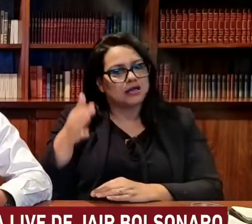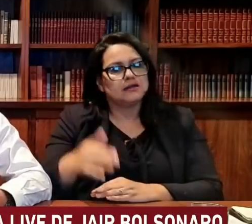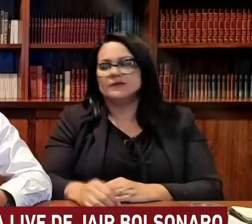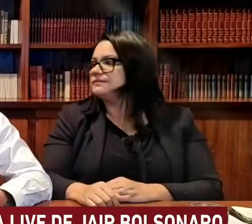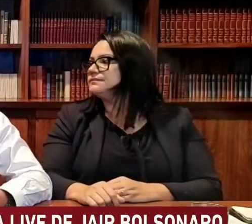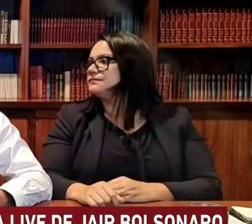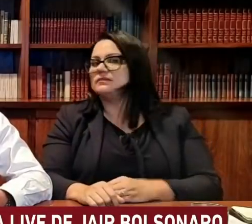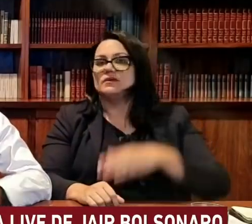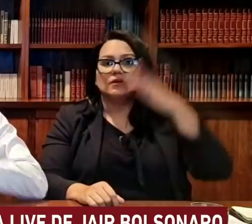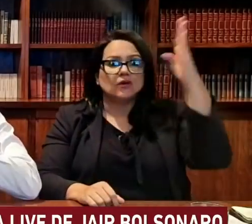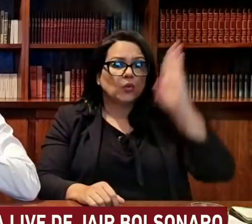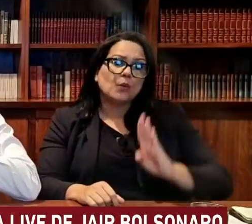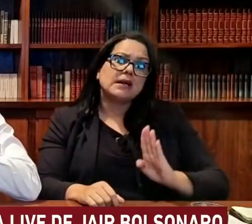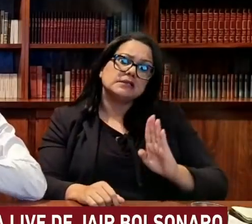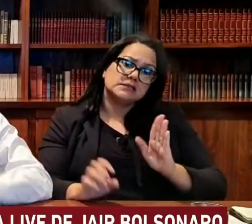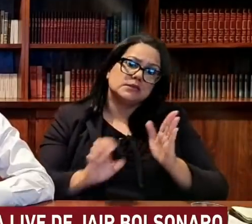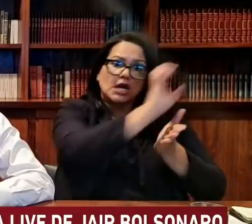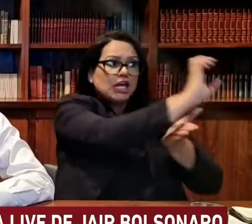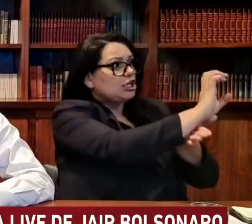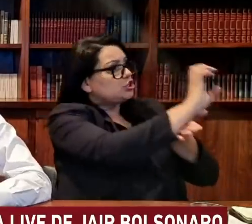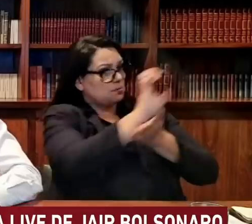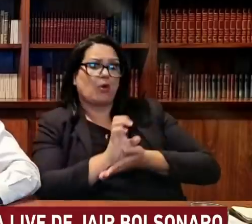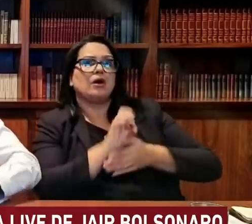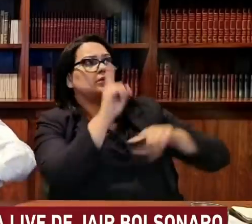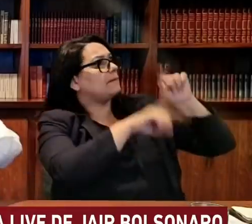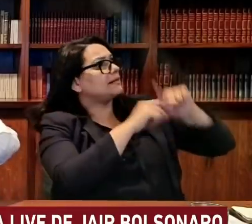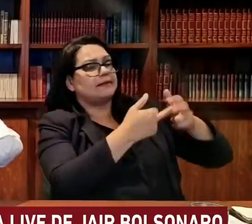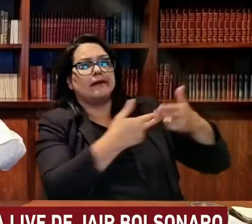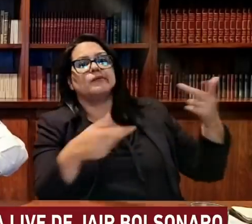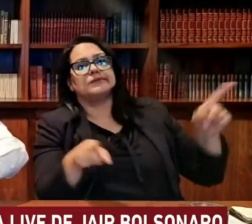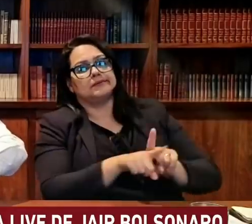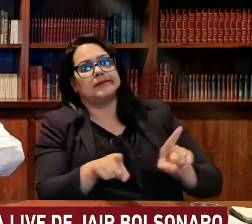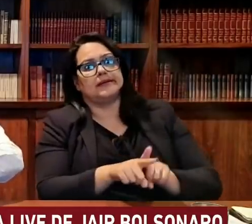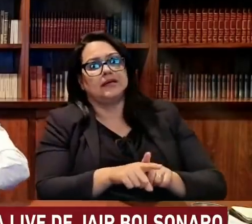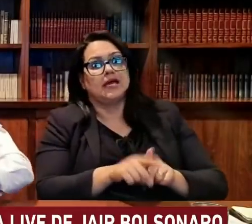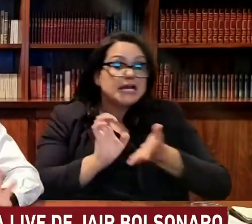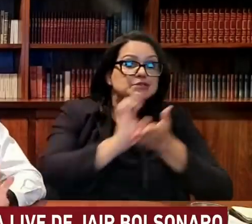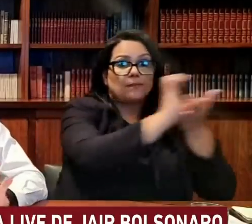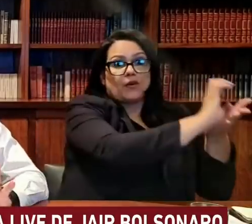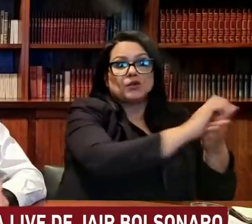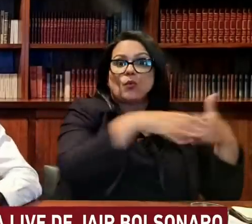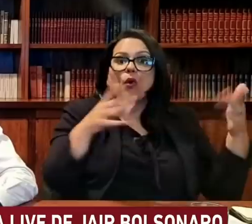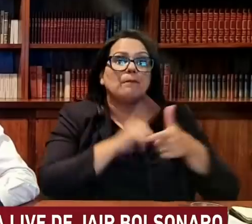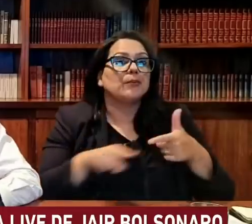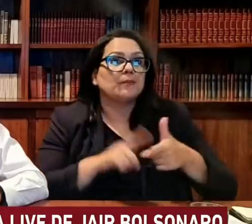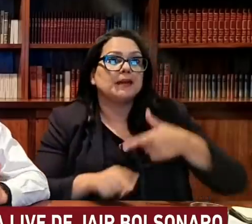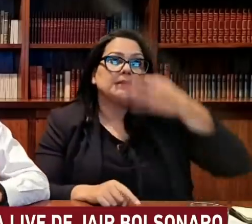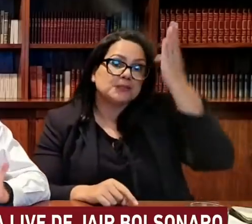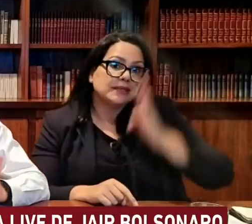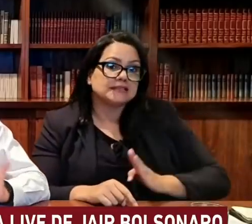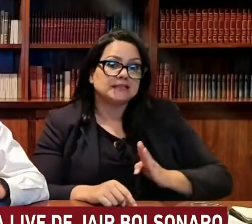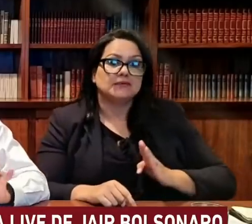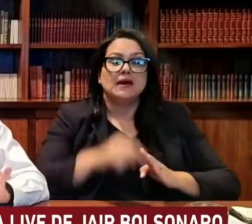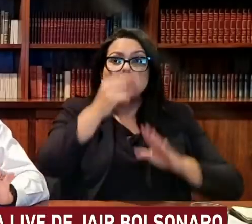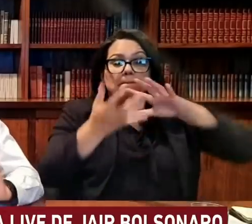do 5. Tem que lembrar que o Brasil é exportador de commodities, então... Ah, o grande problema, o grande problema do Brasil. Entre as 10 maiores